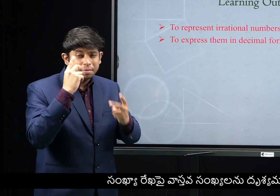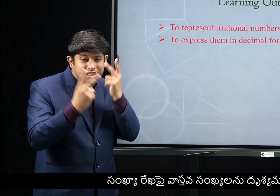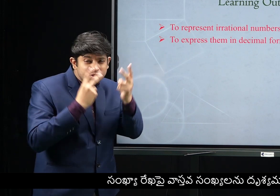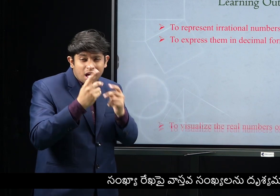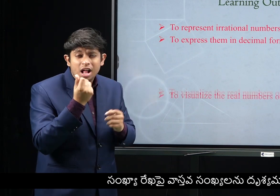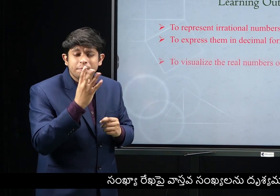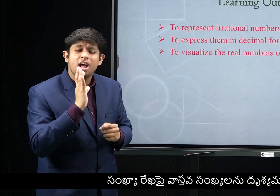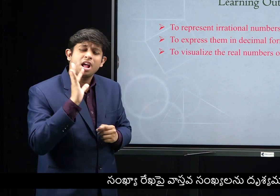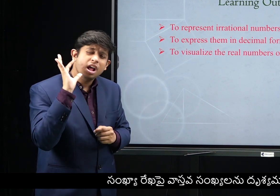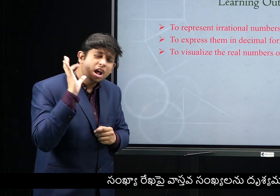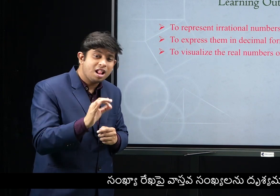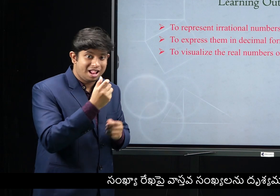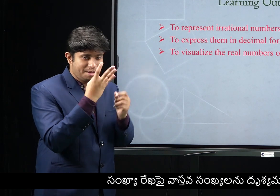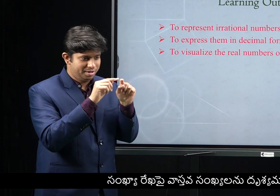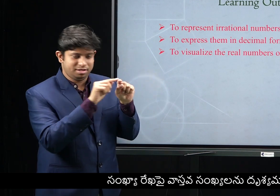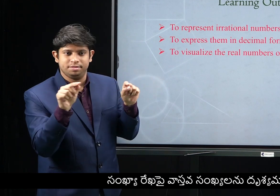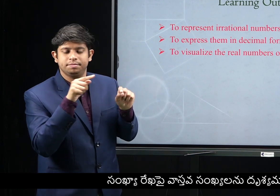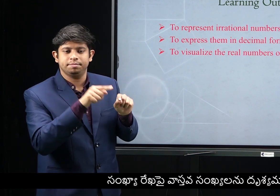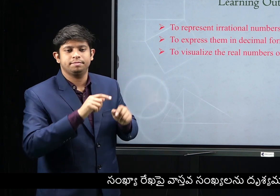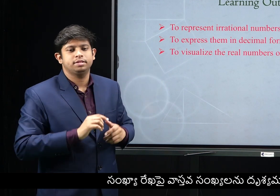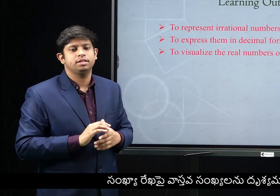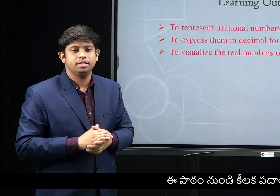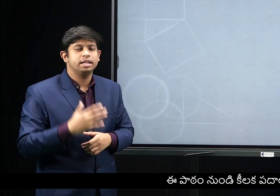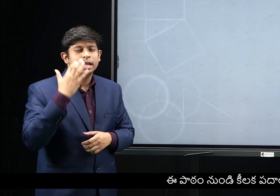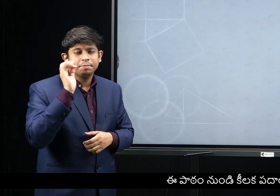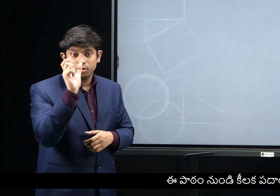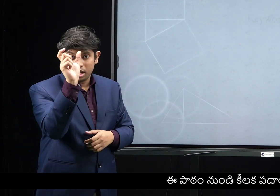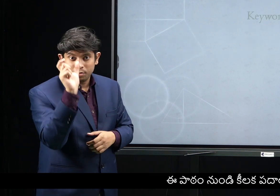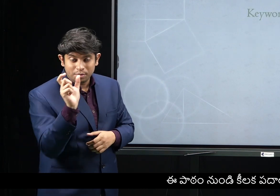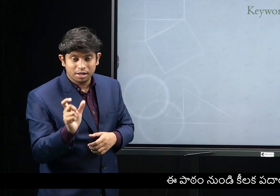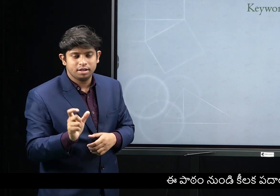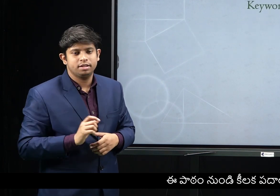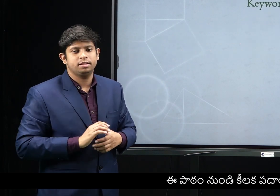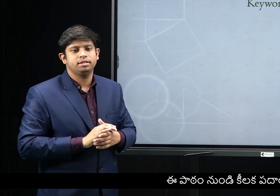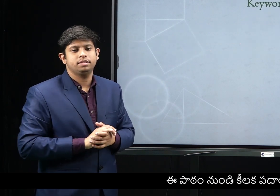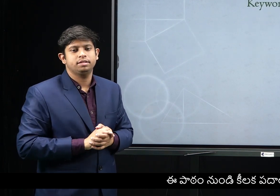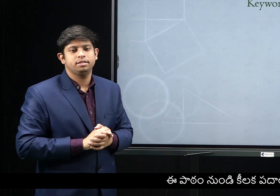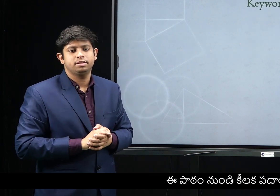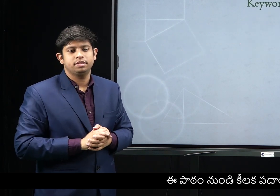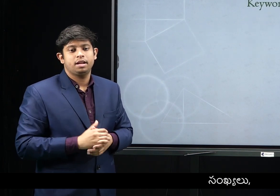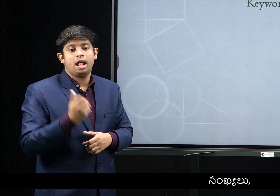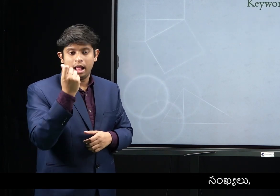సంఖ్యారేఖపై వాస్తవ సంఖ్యలను దృశ్యమానం చేయటం. ఈ పాఠం నుండి కీలక పదాలు: సంఖ్యలు,